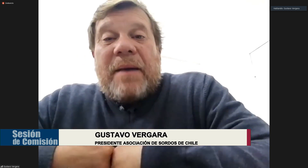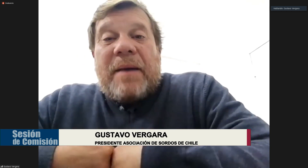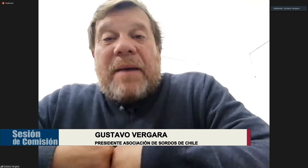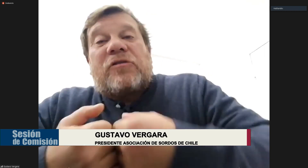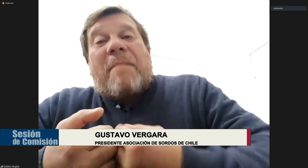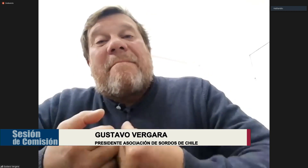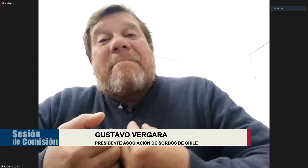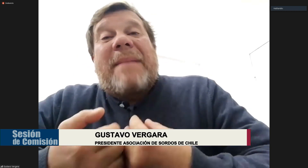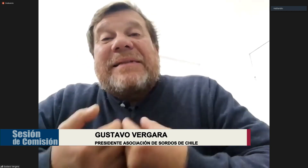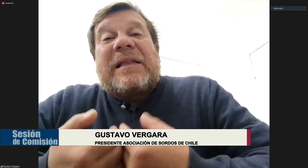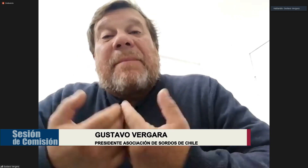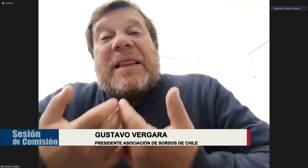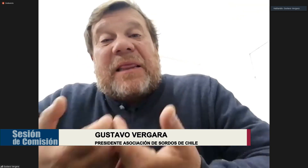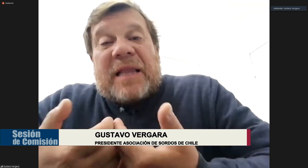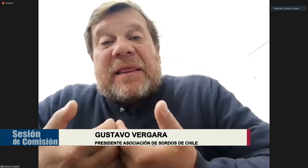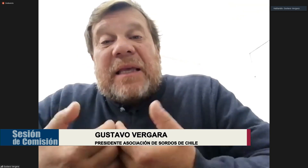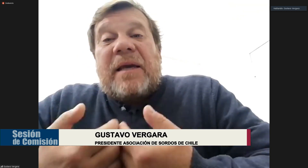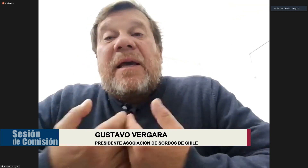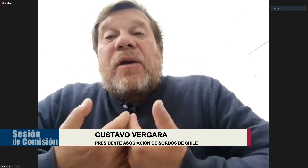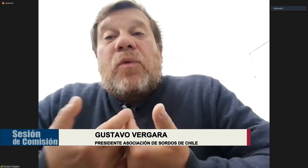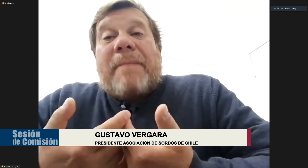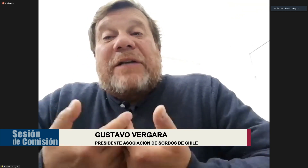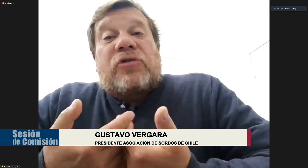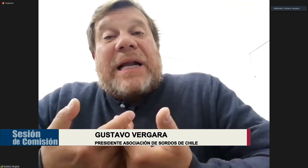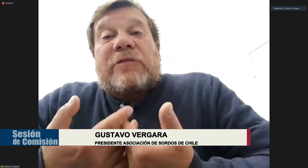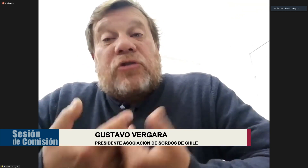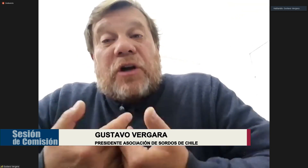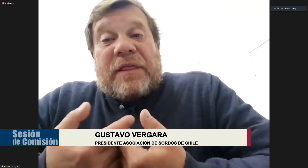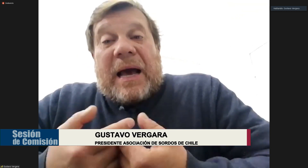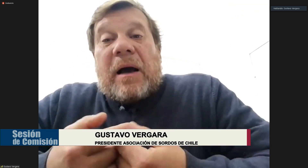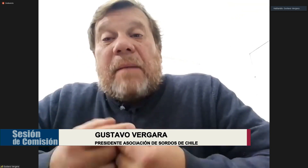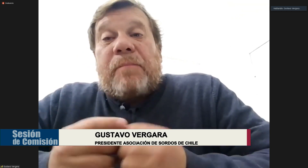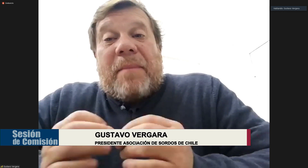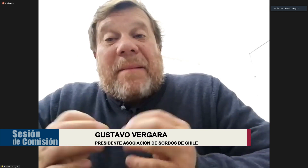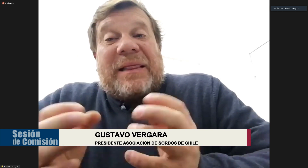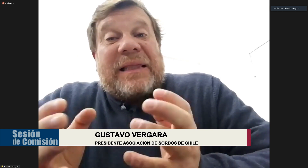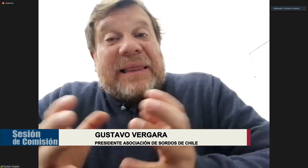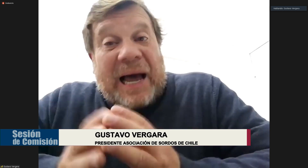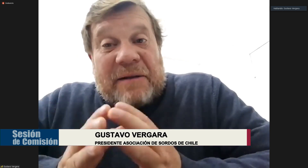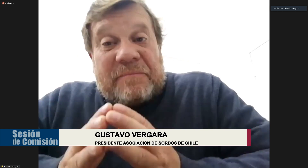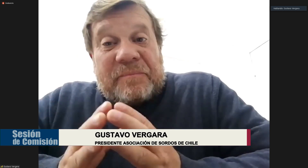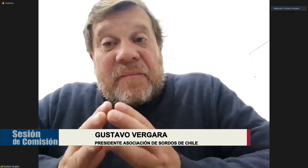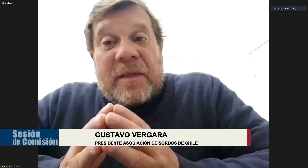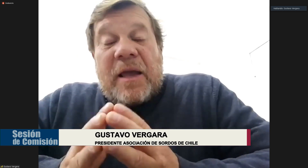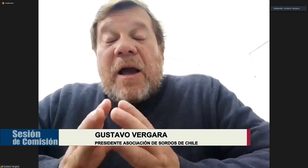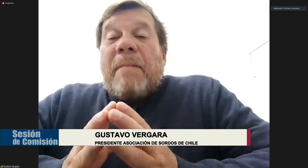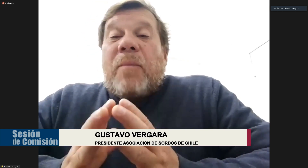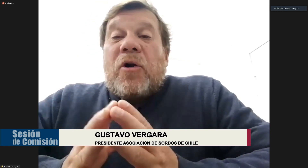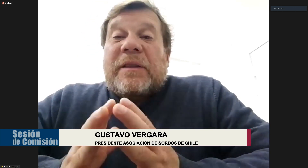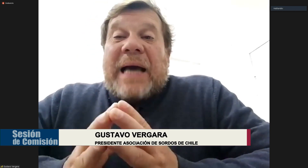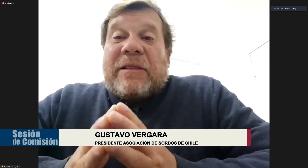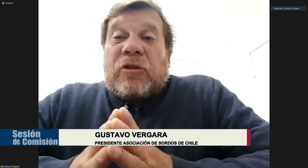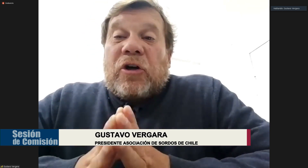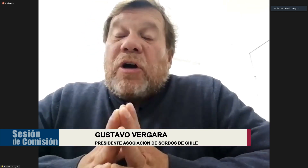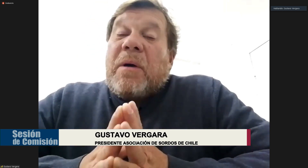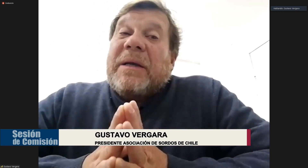porque son más dependientes de una persona sorda propiamente tal. Por lo tanto, como